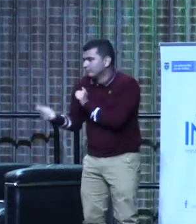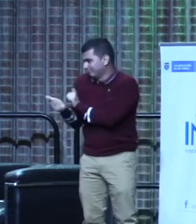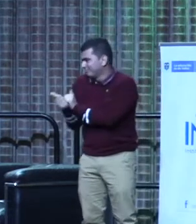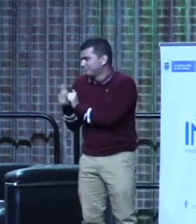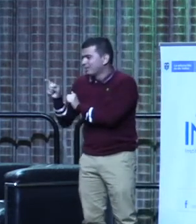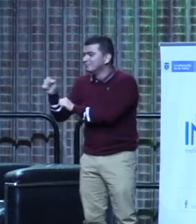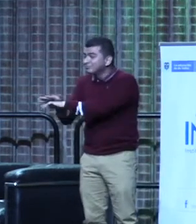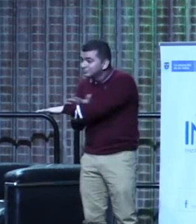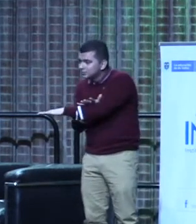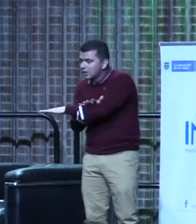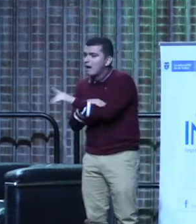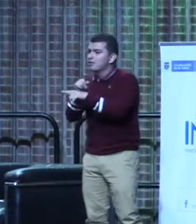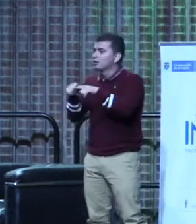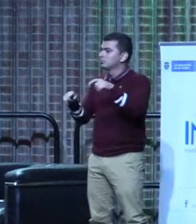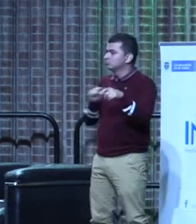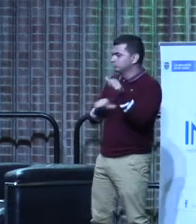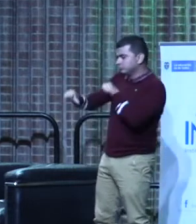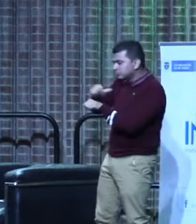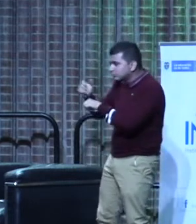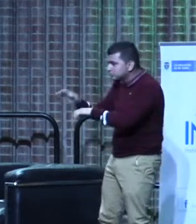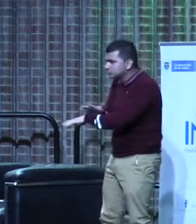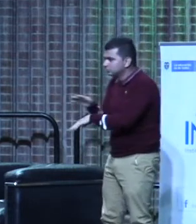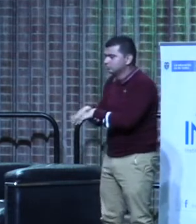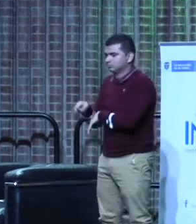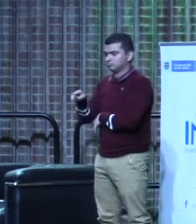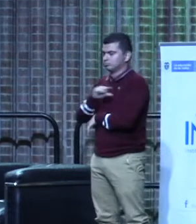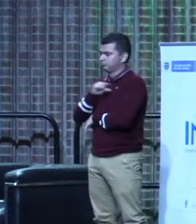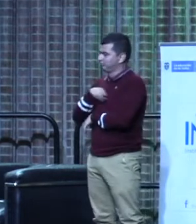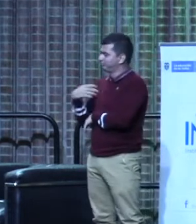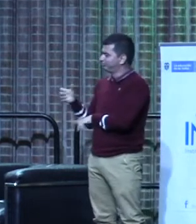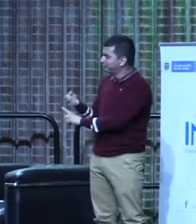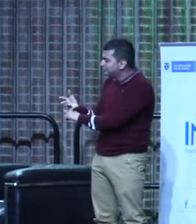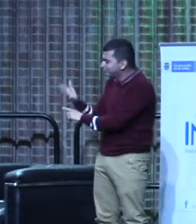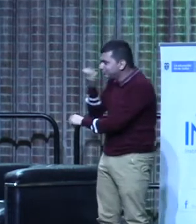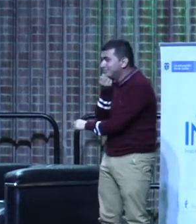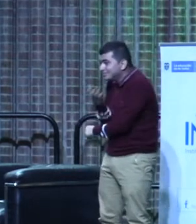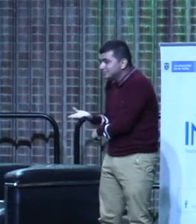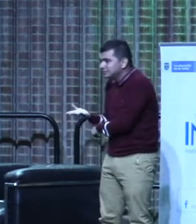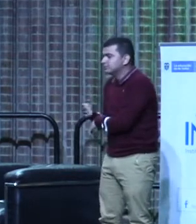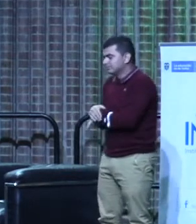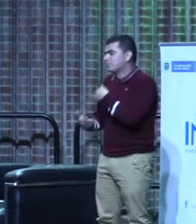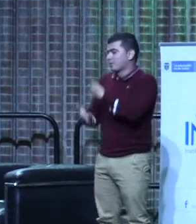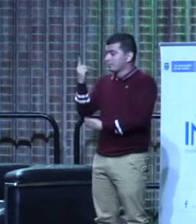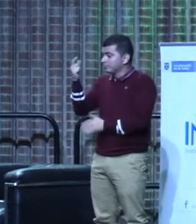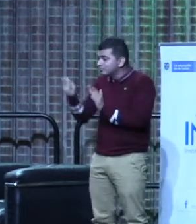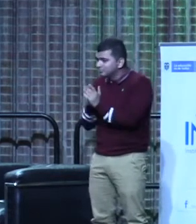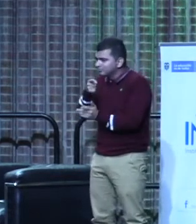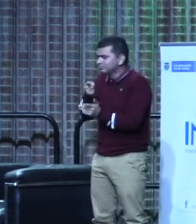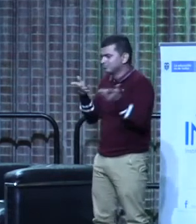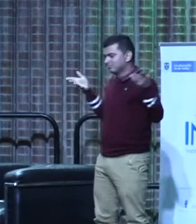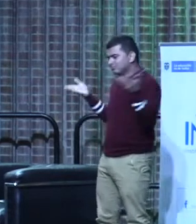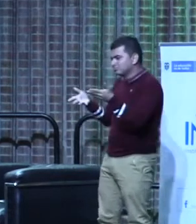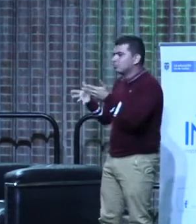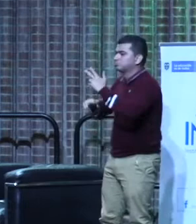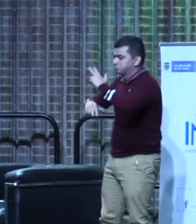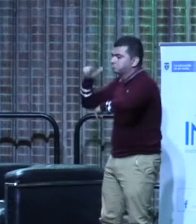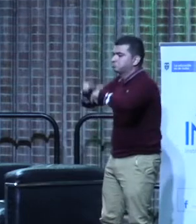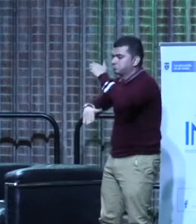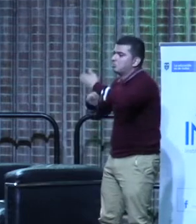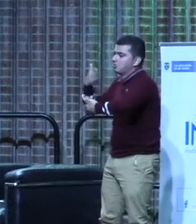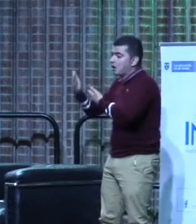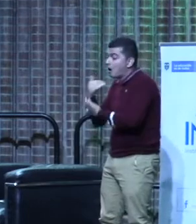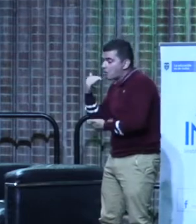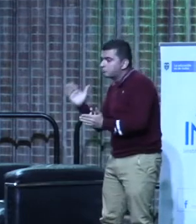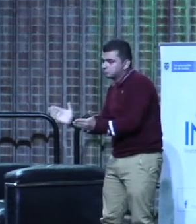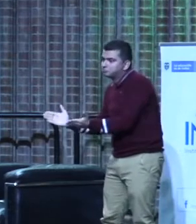un proceso tan fácil de hacer, que requería de un acompañamiento mayor, y el apoyo también que nos dieron pues los profesionales del INSOR